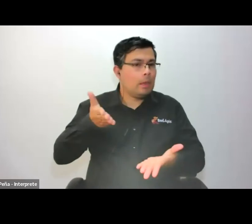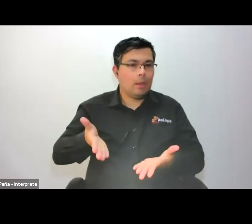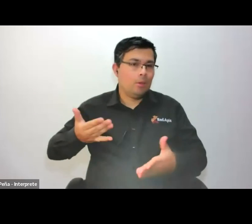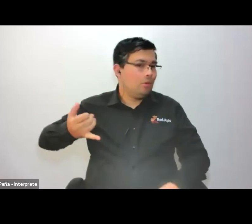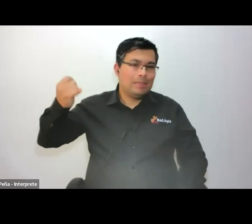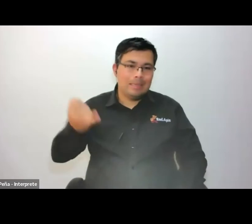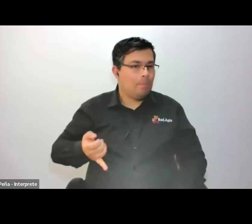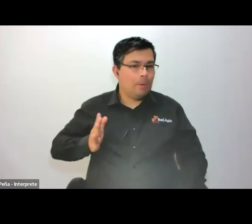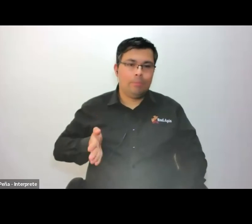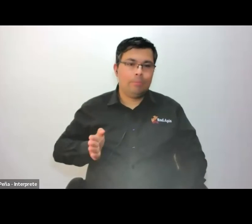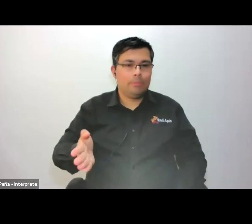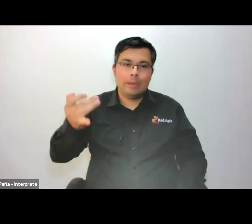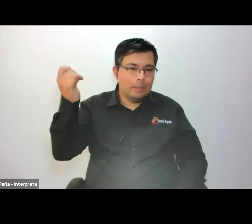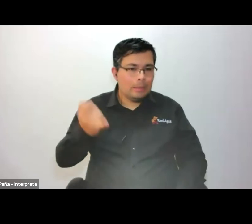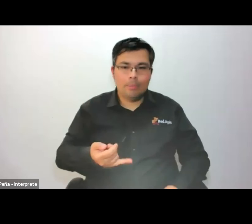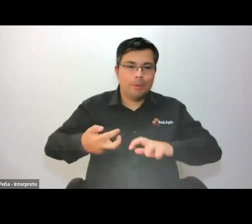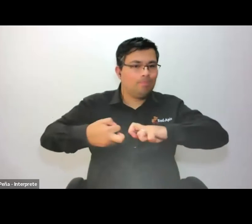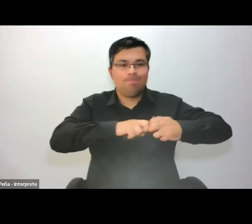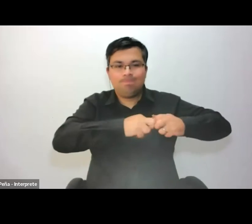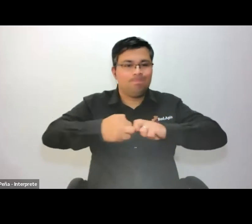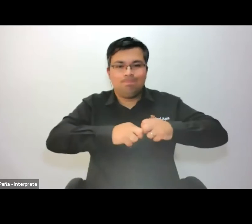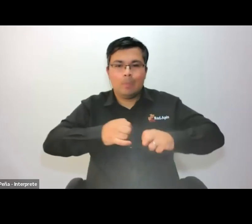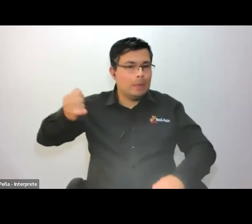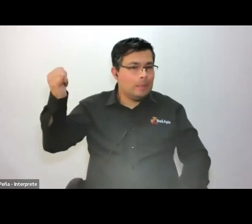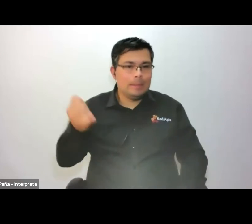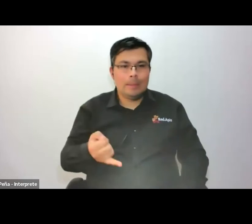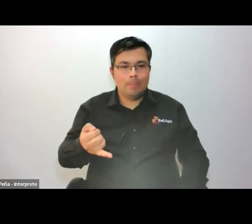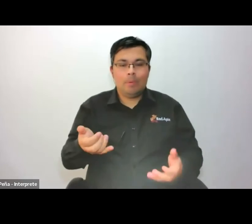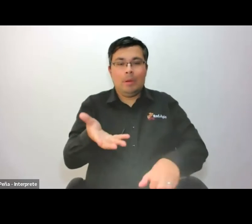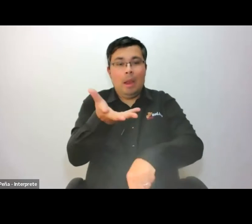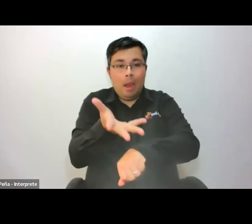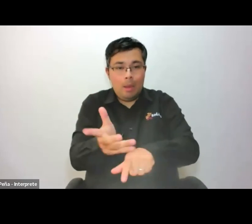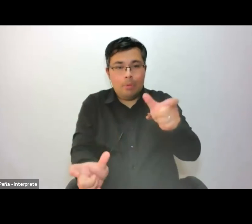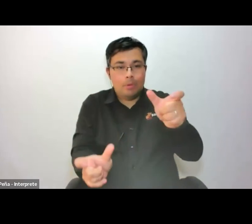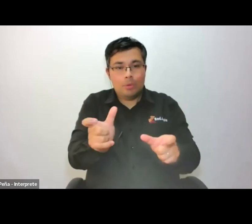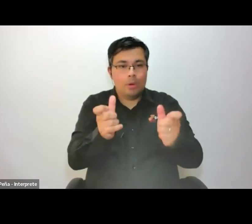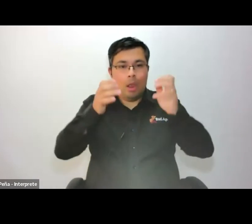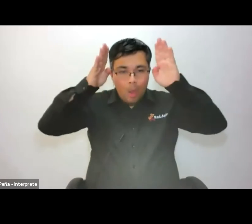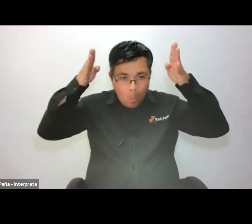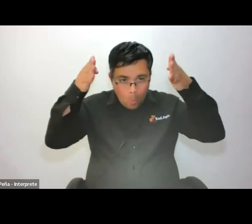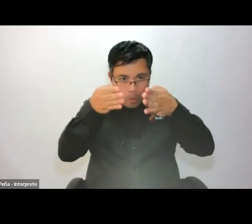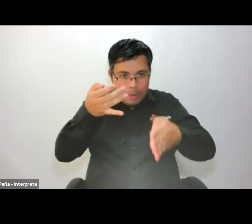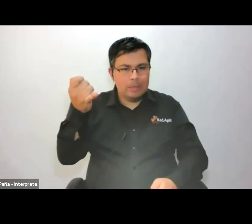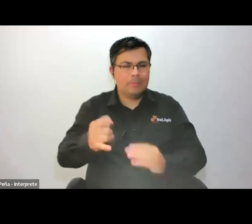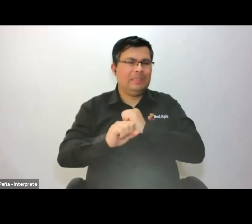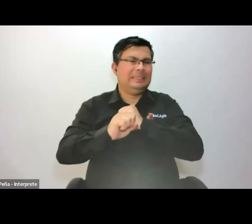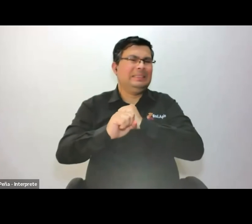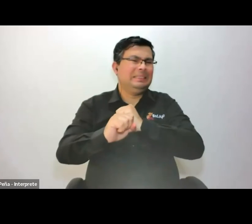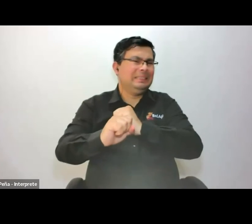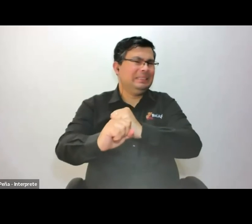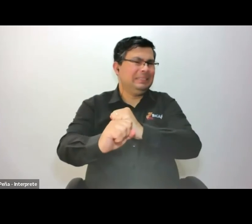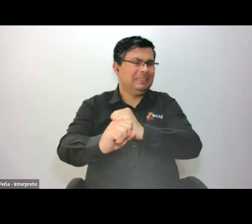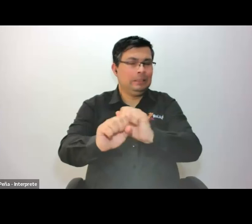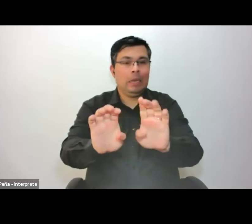Siempre hemos tenido tensiones, siempre han estado las personas autistas, siempre ha habido resistencia a abrir